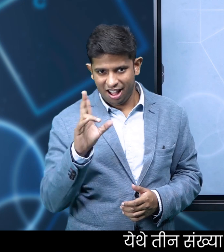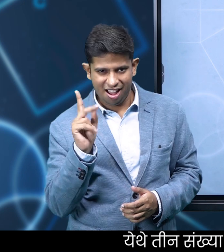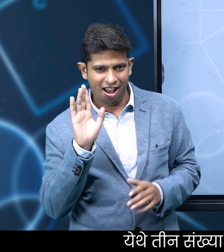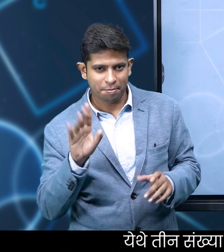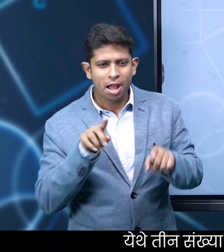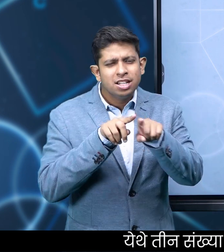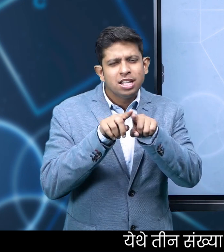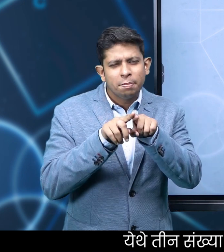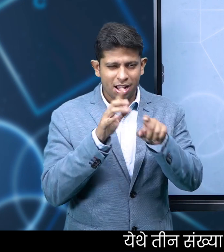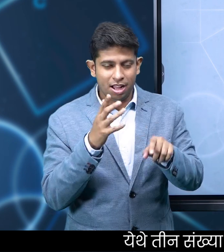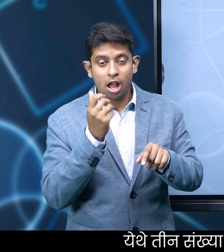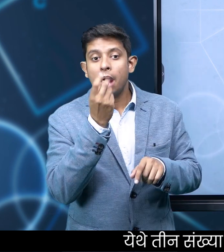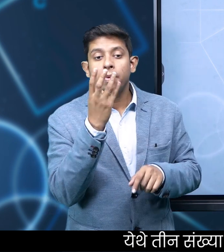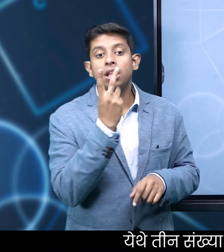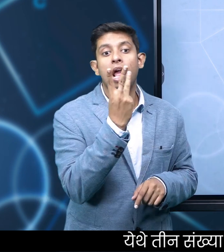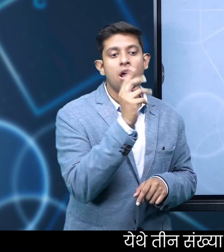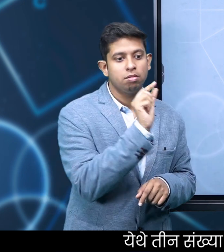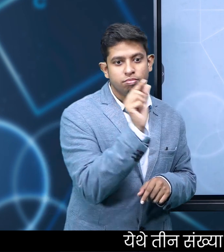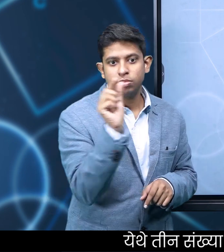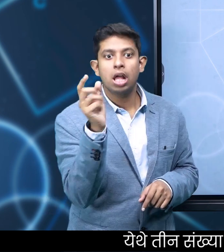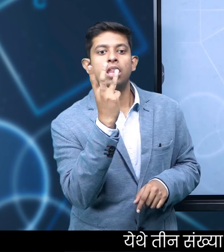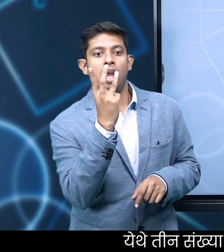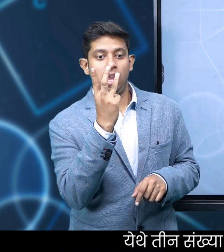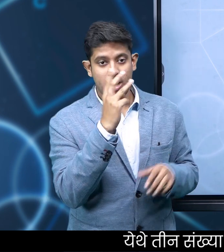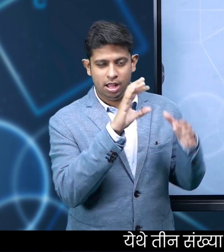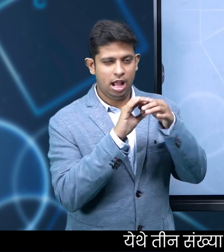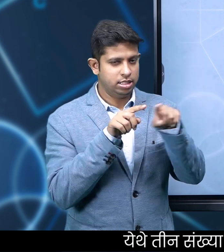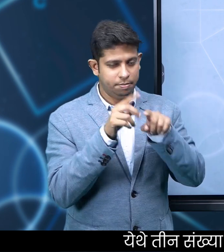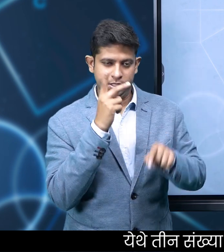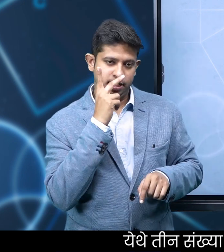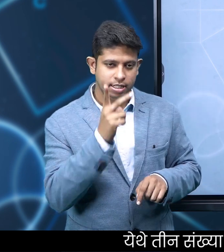येथे 3 संख्या असलेले आणखी एक उदाहरण आहे.